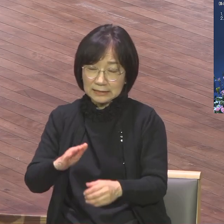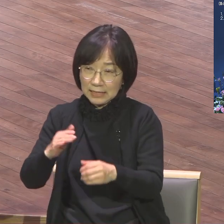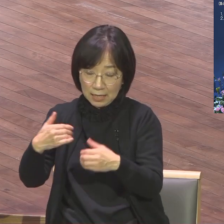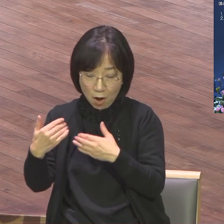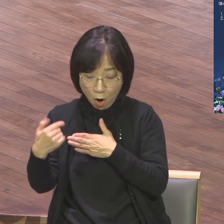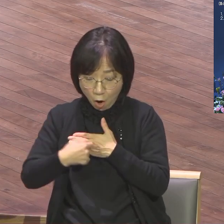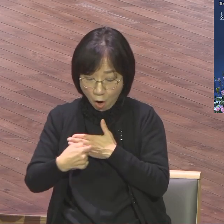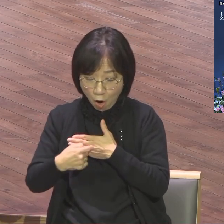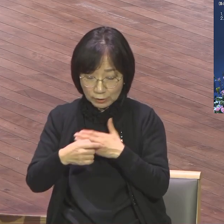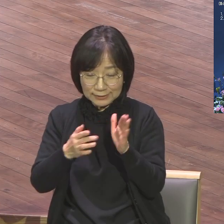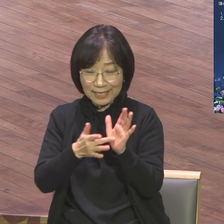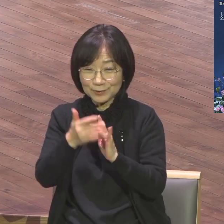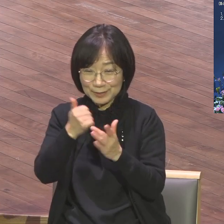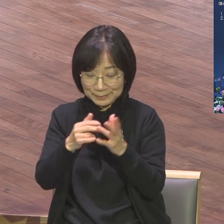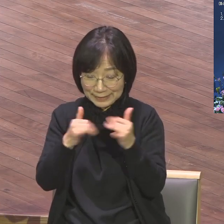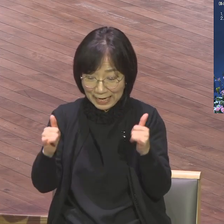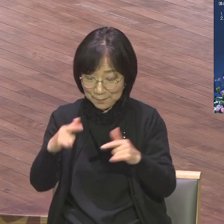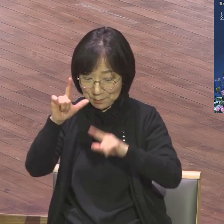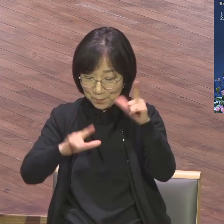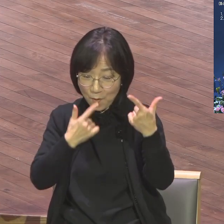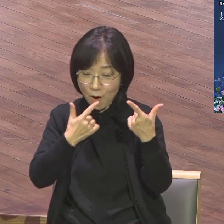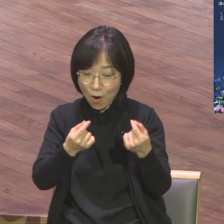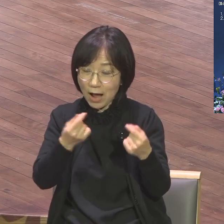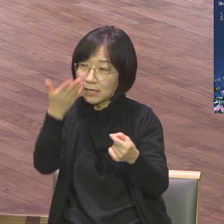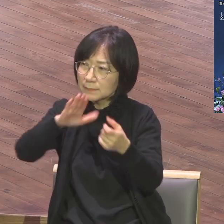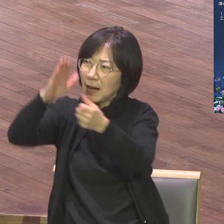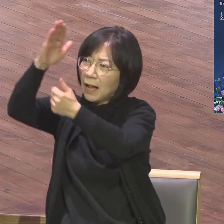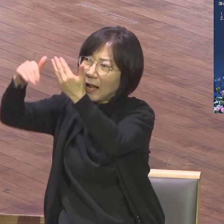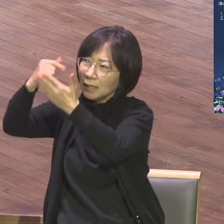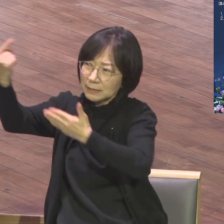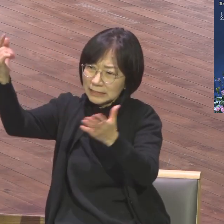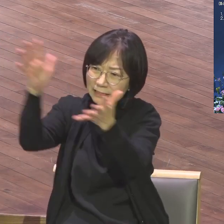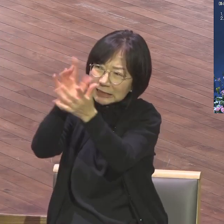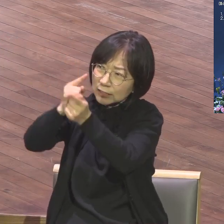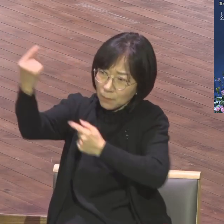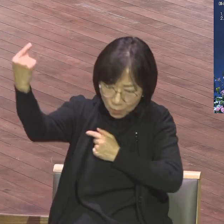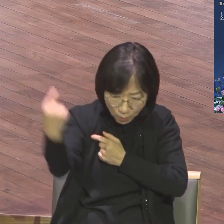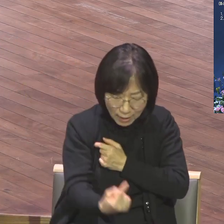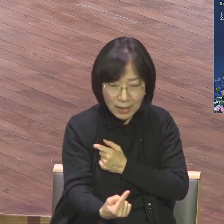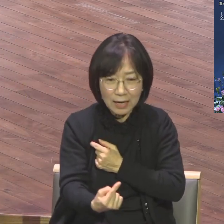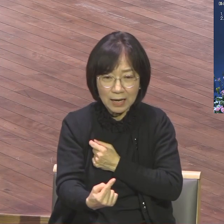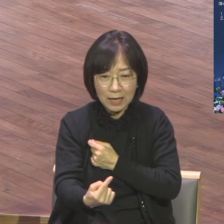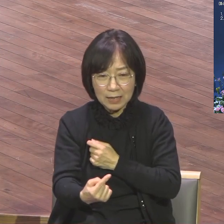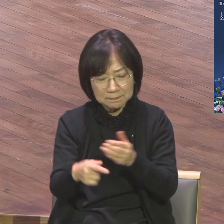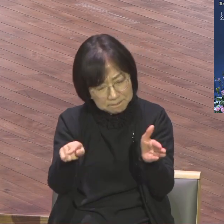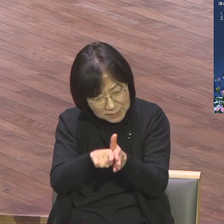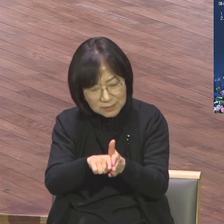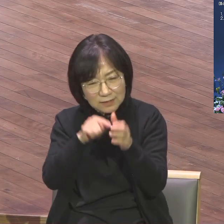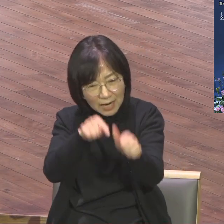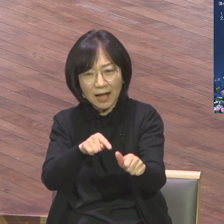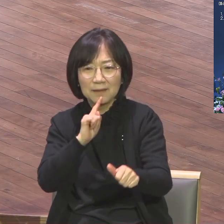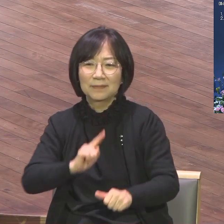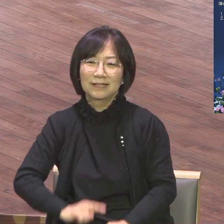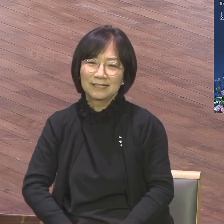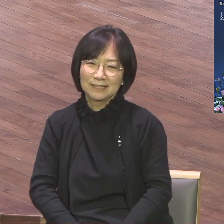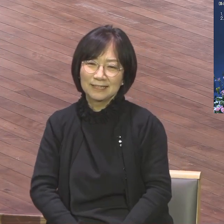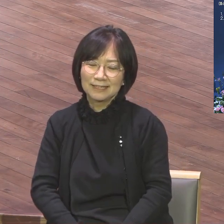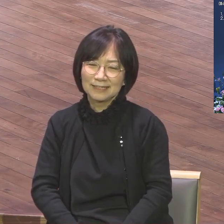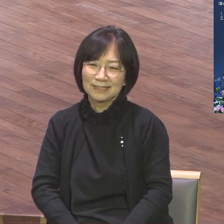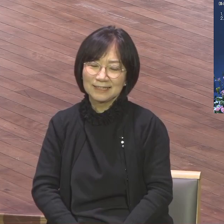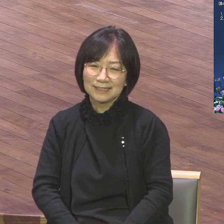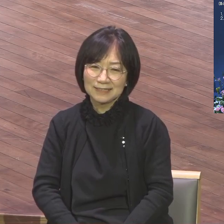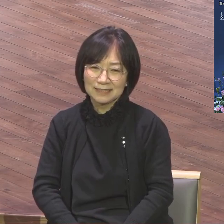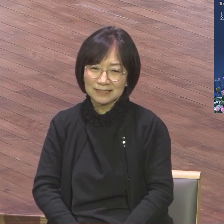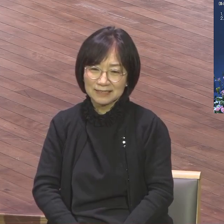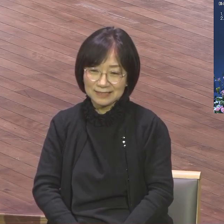하나님이시오 창조주요 생명의 주관자이심을 예수님께서 직접 지금 천명하고 있는 거예요. 지금